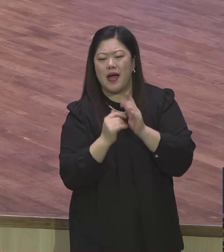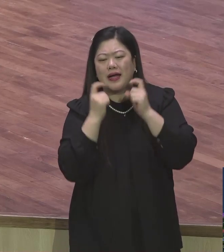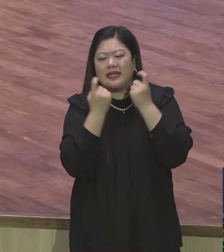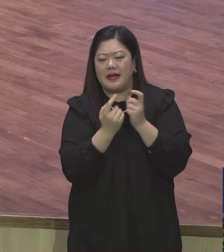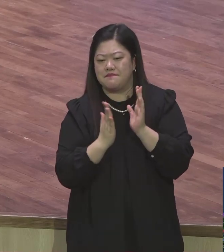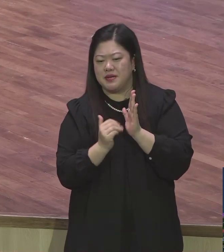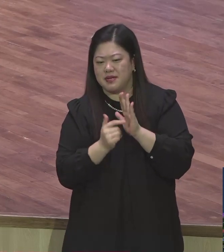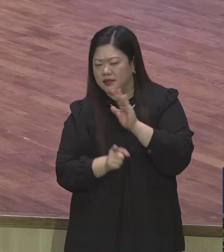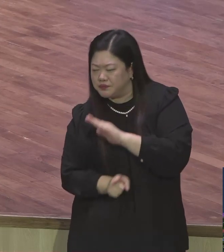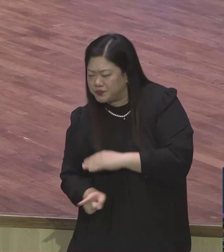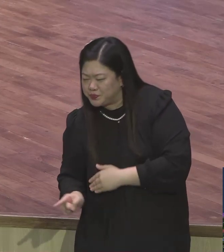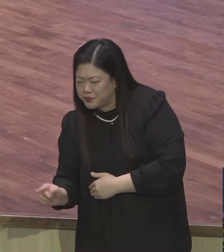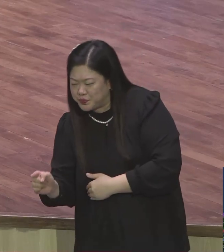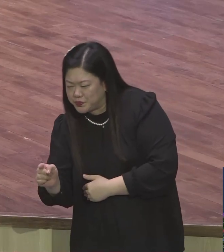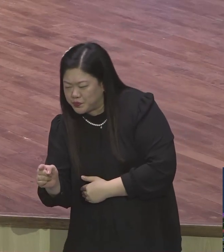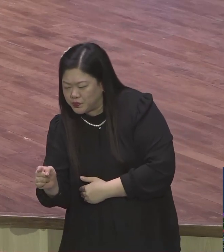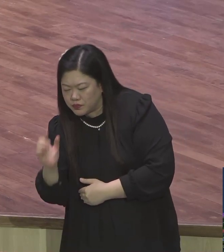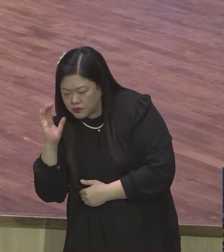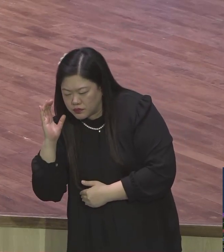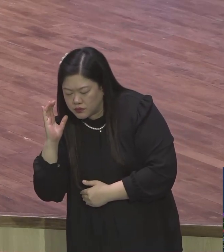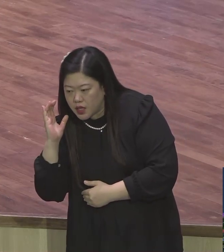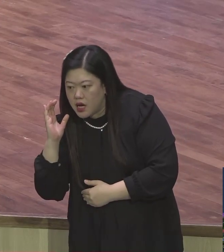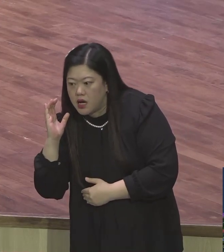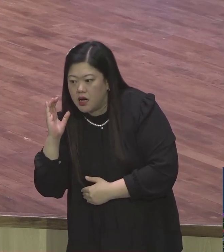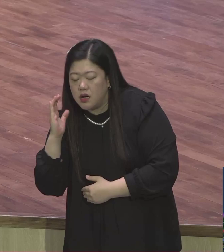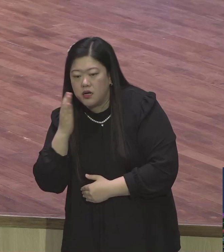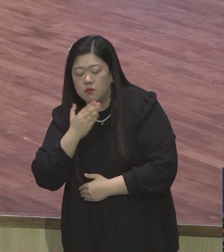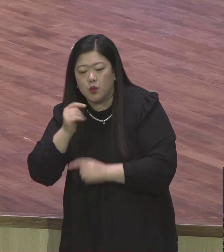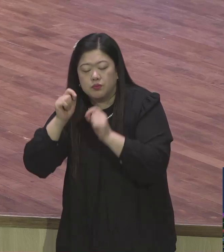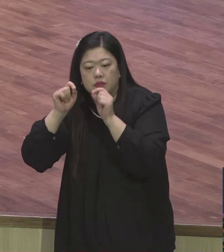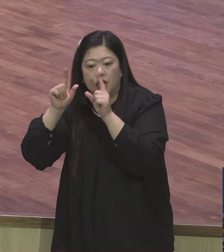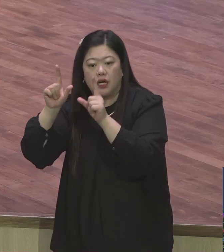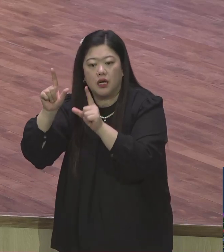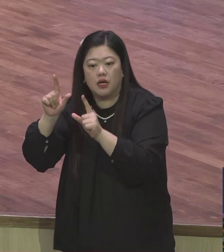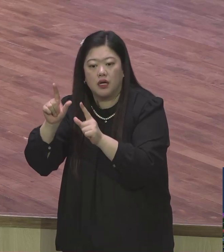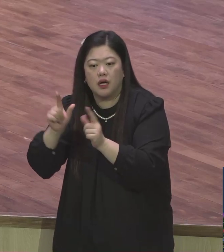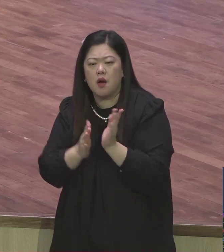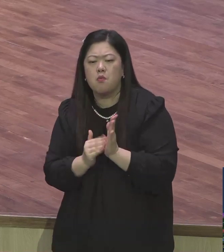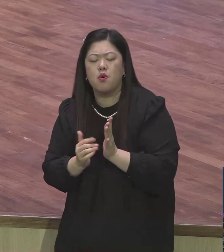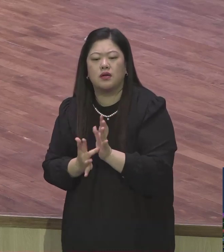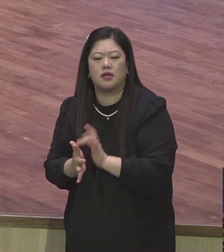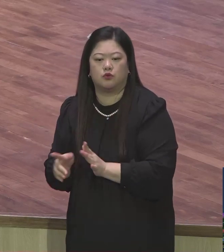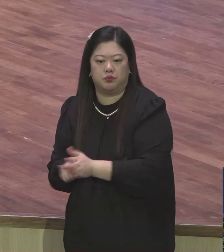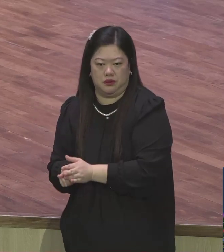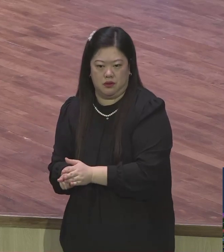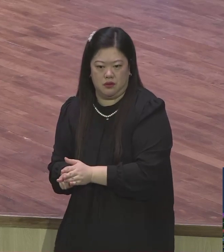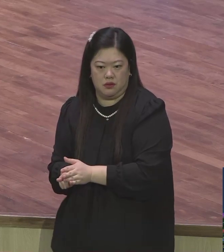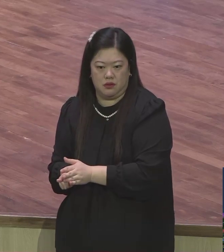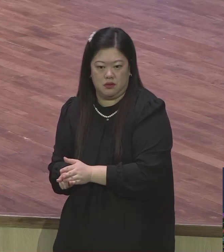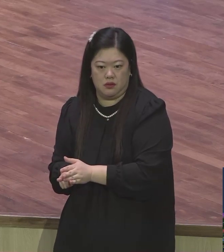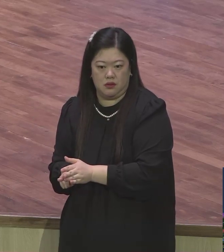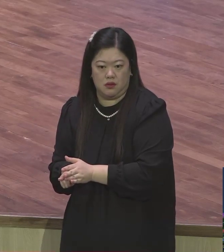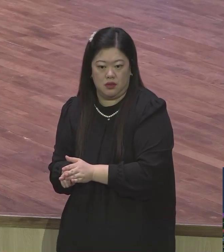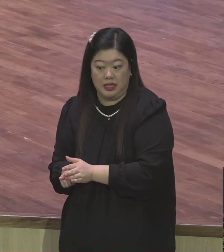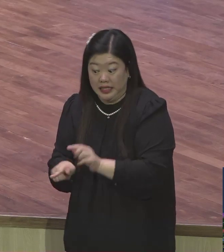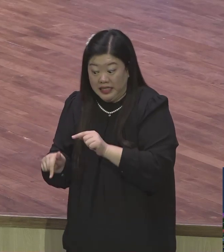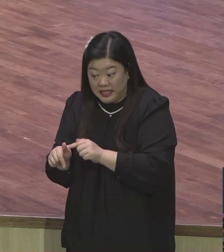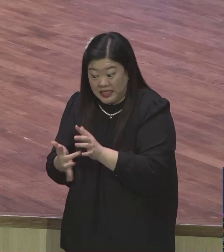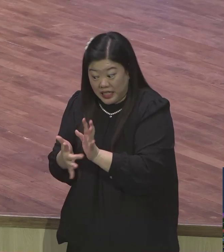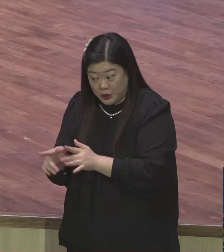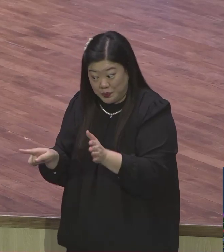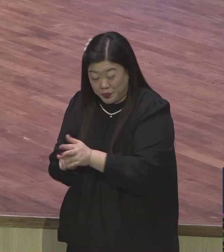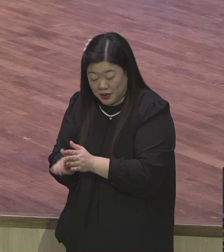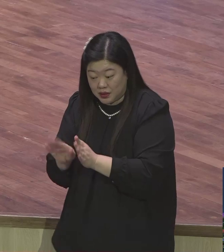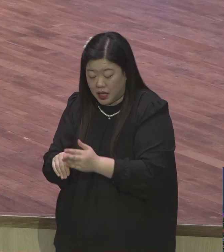그리스도를 영접한 사람이에요. 이 일을 누가 만들었냐? 이 일을 주선한 사람이 네레오예요.